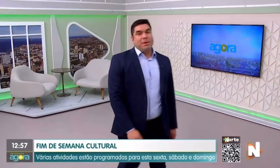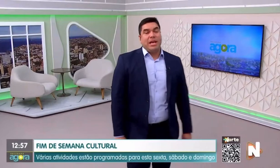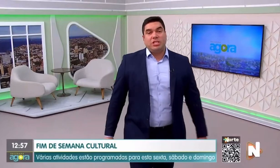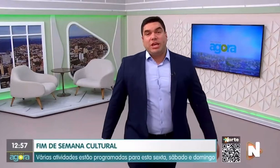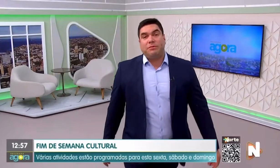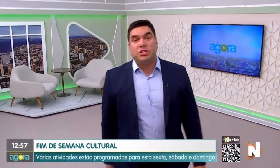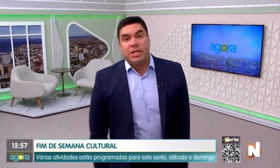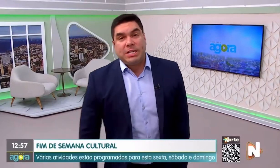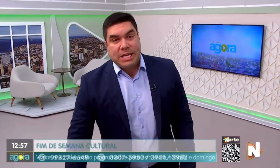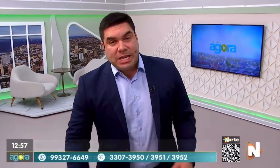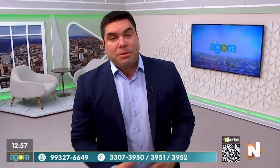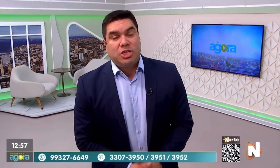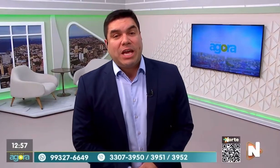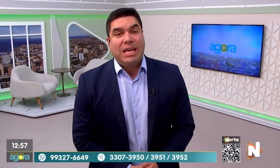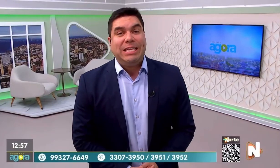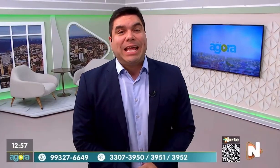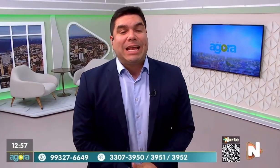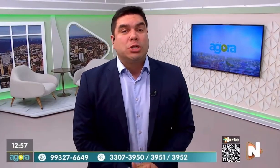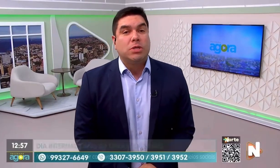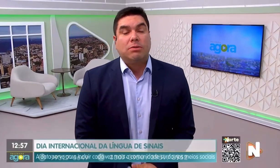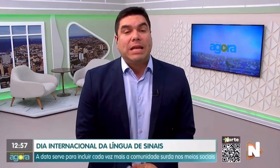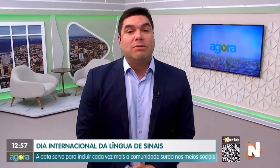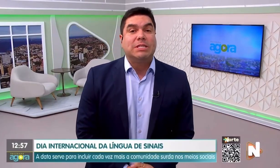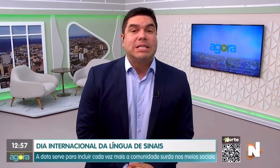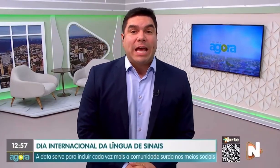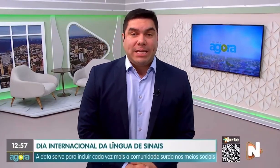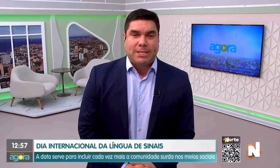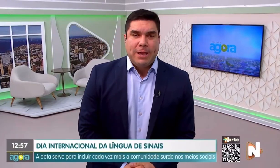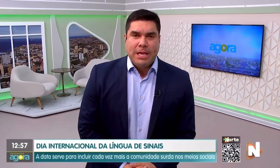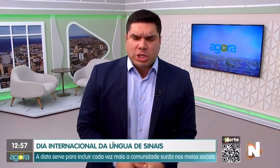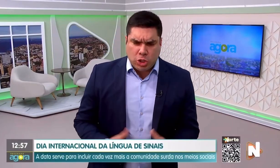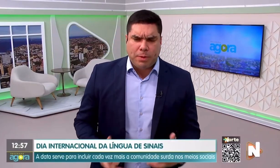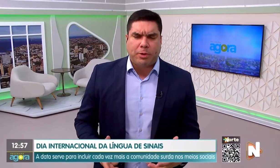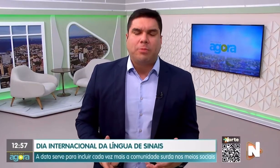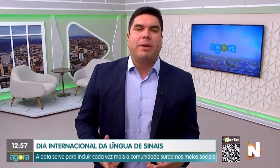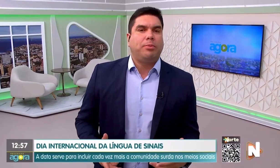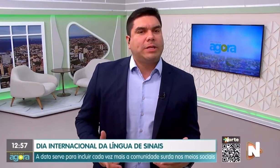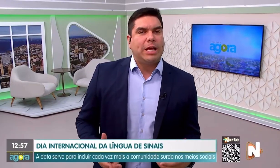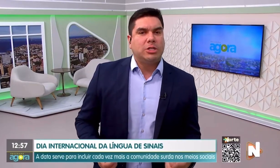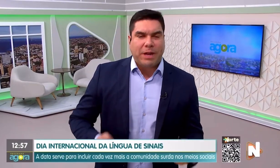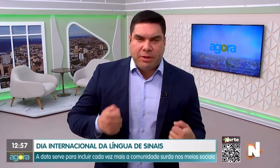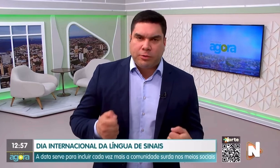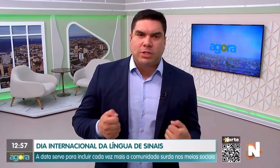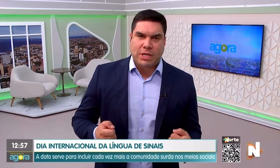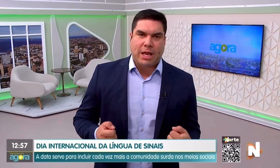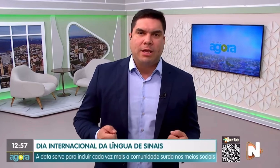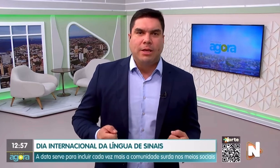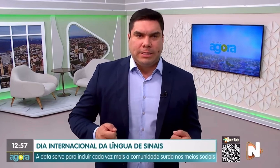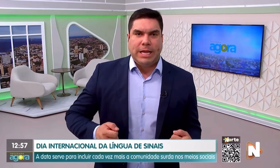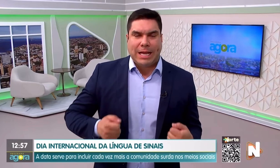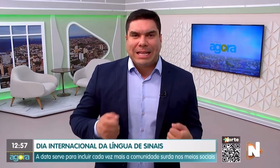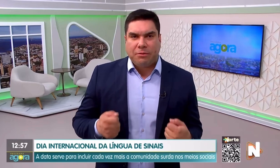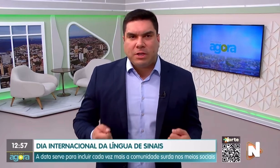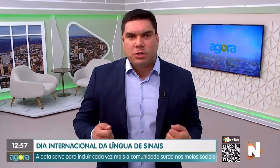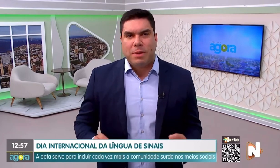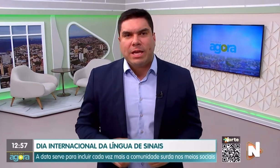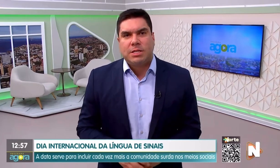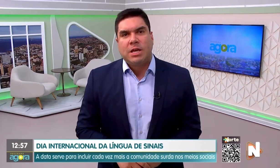Amanhã é dia 23 de setembro, dia internacional da língua de sinais E a gente preparou uma reportagem para reforçar cada vez mais